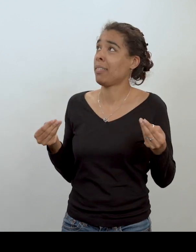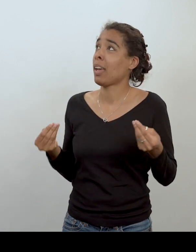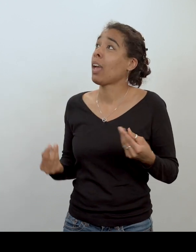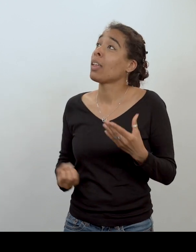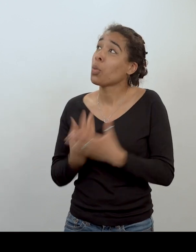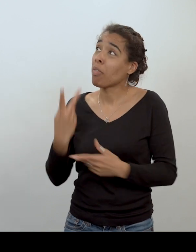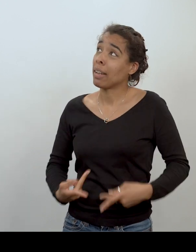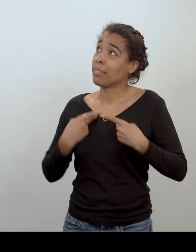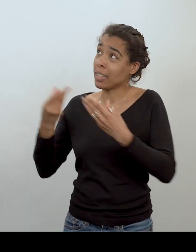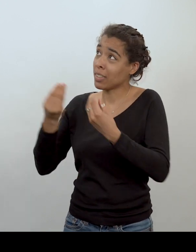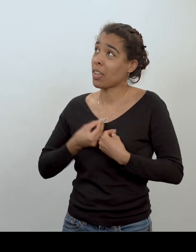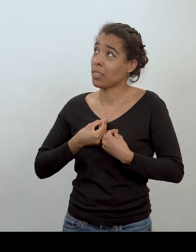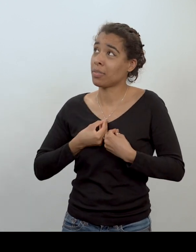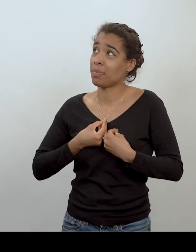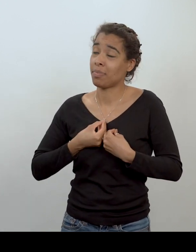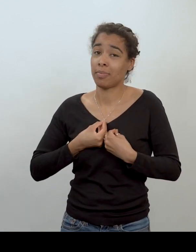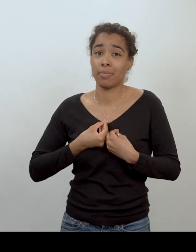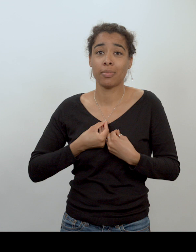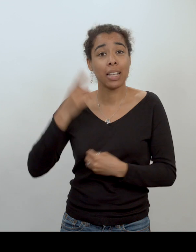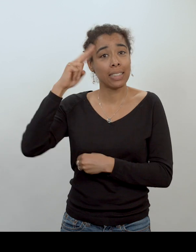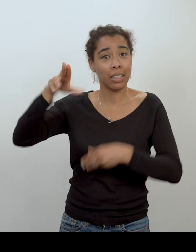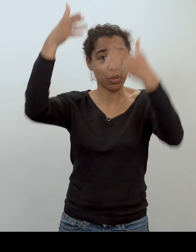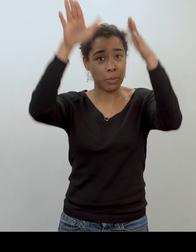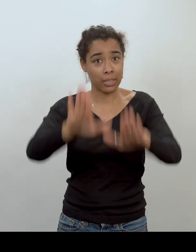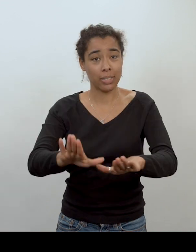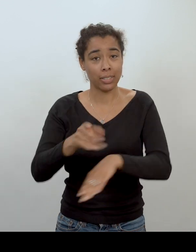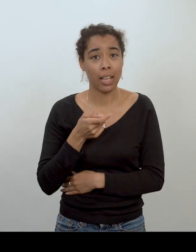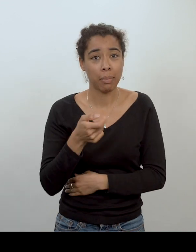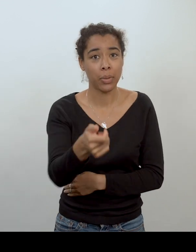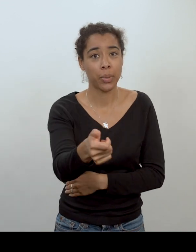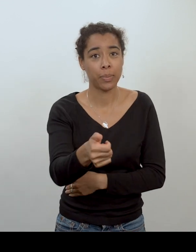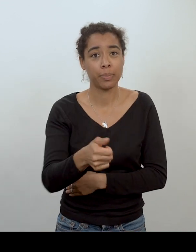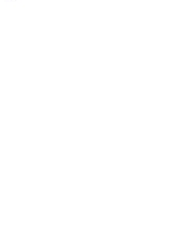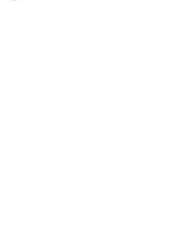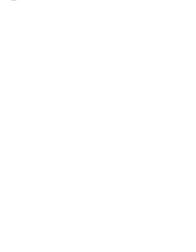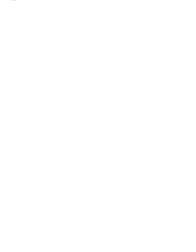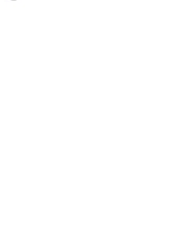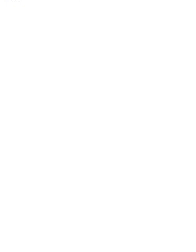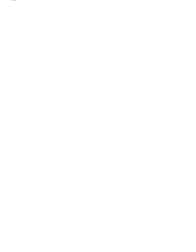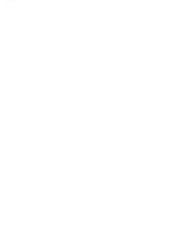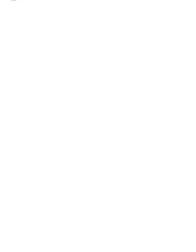et pour te donner une vie nouvelle. Que le Seigneur te bénisse. À bientôt.